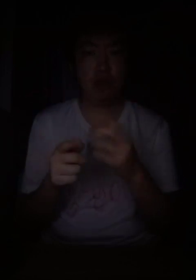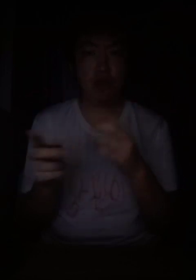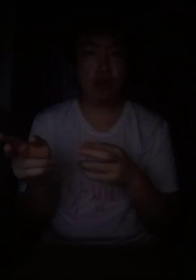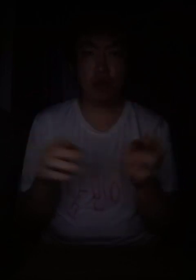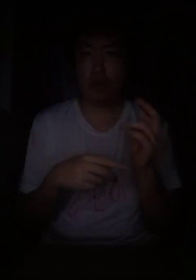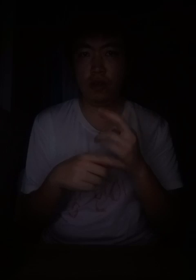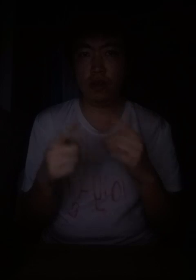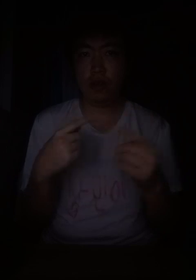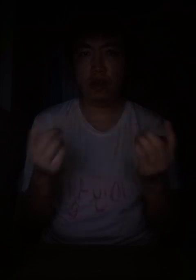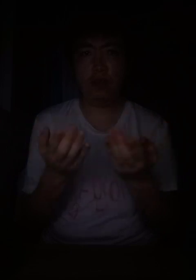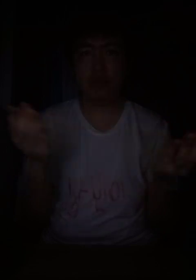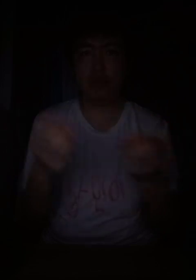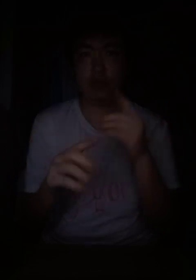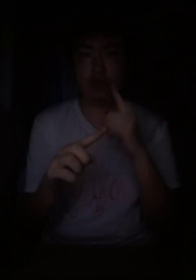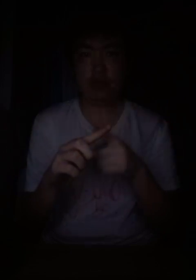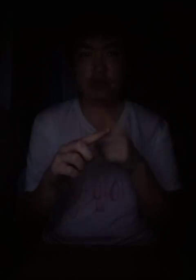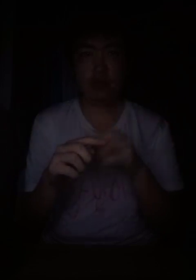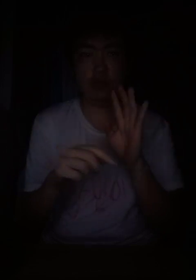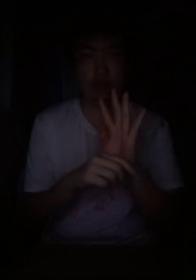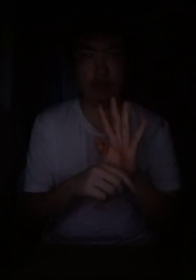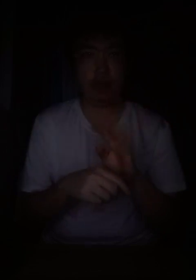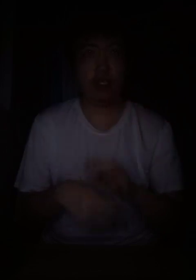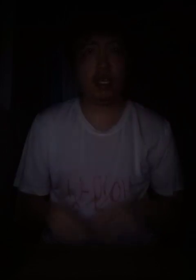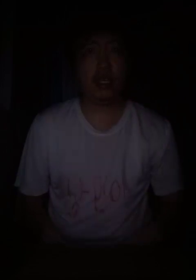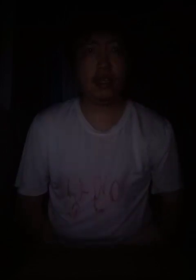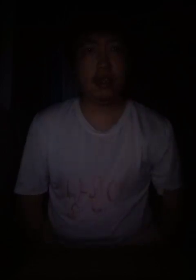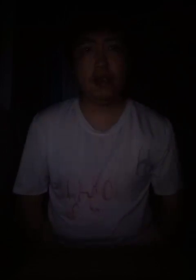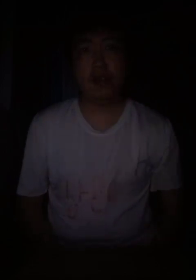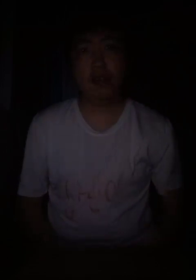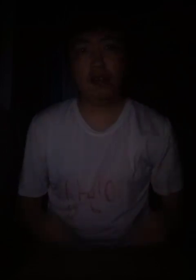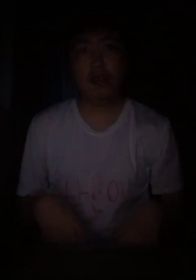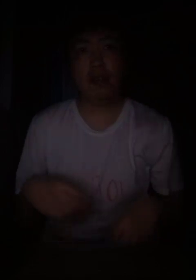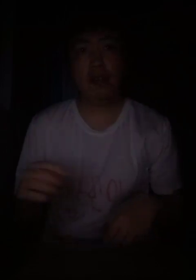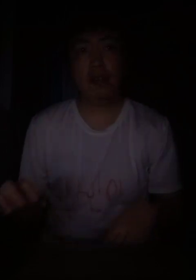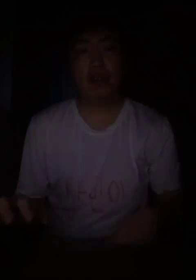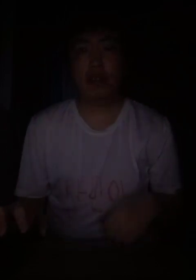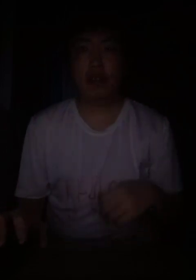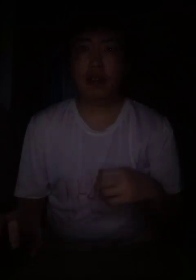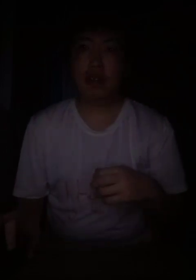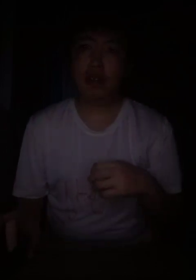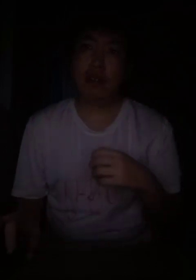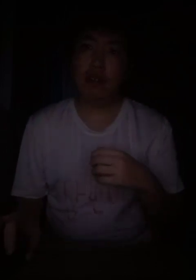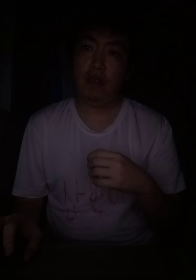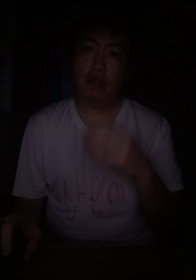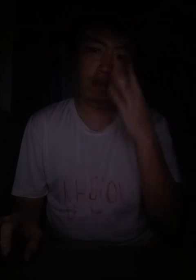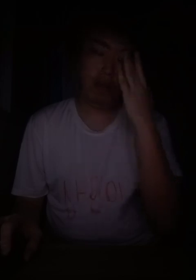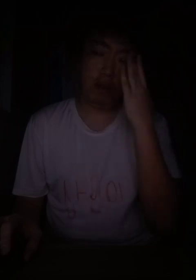그 사실을 몰랐다고 밝혔습니다. KBS 뉴스 임재성입니다.